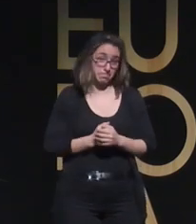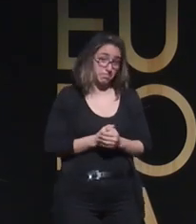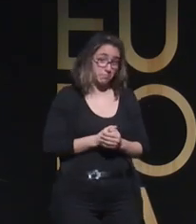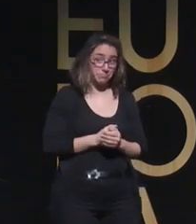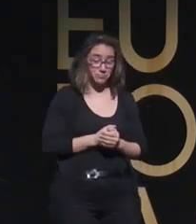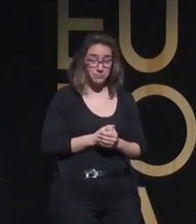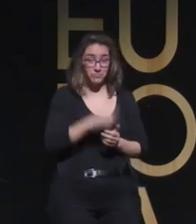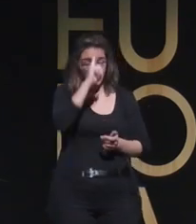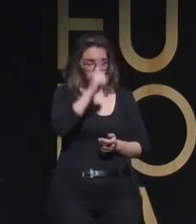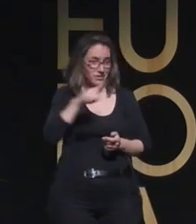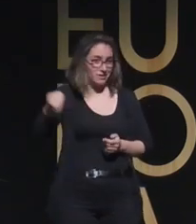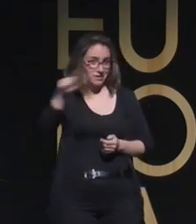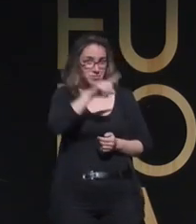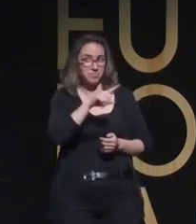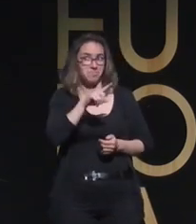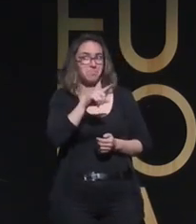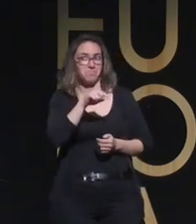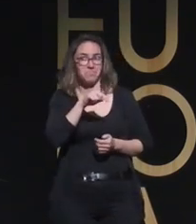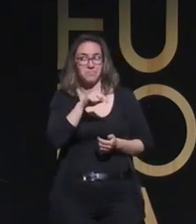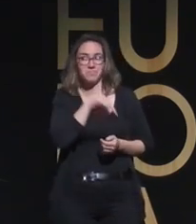No sé si os sabéis... Esto es Rambo. Y